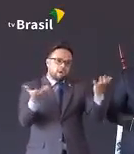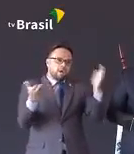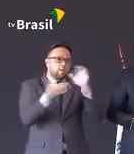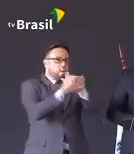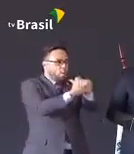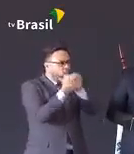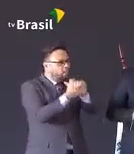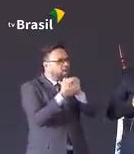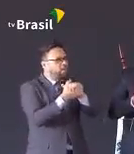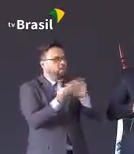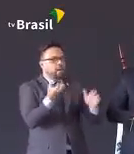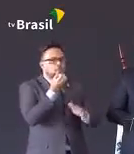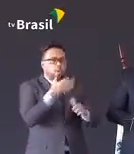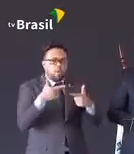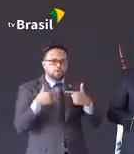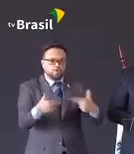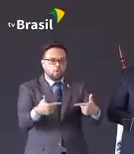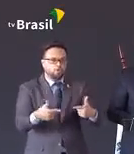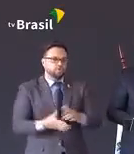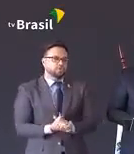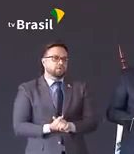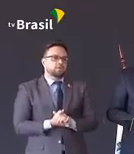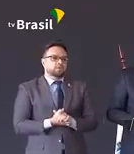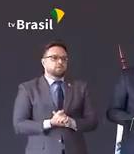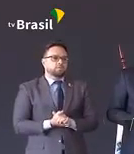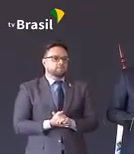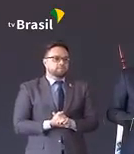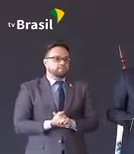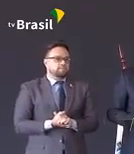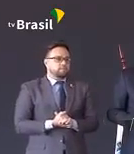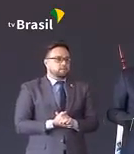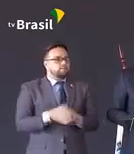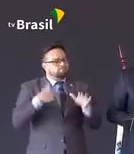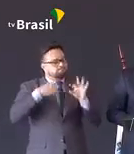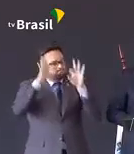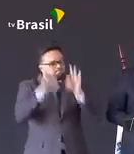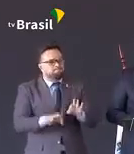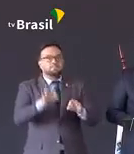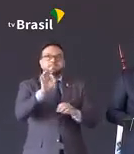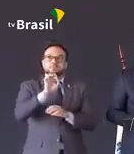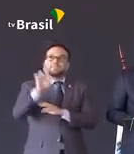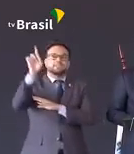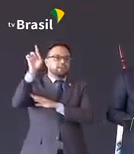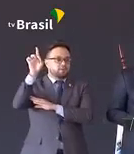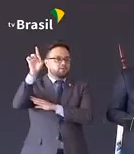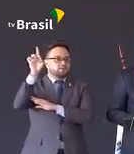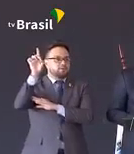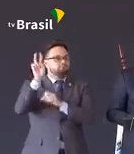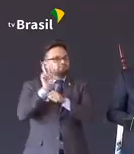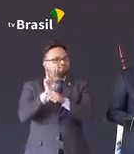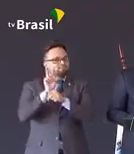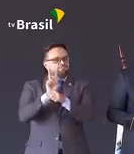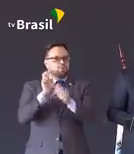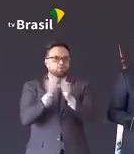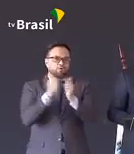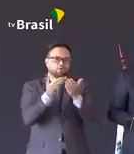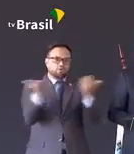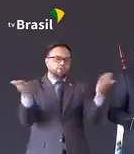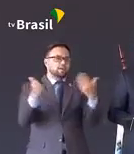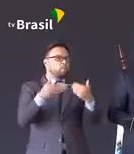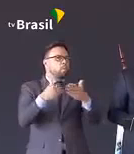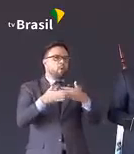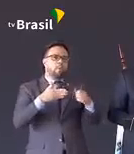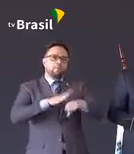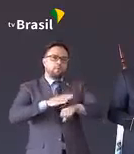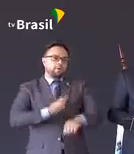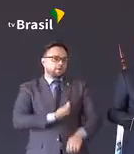cumprimentá-los, desejar-lhes boa sorte e dizer que tenho certeza que Deus estará com vocês em todos os momentos